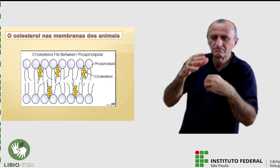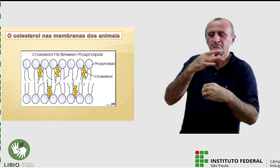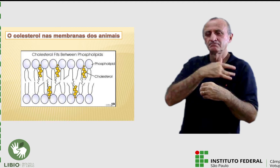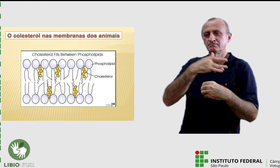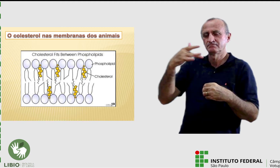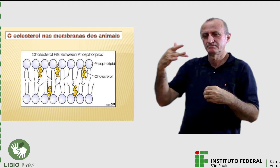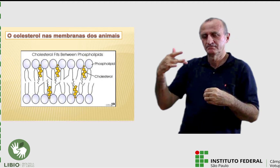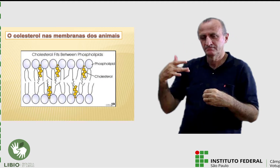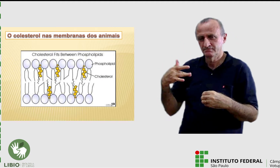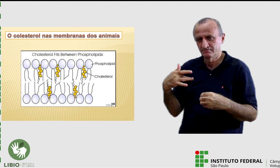saudável.